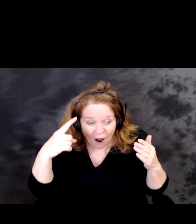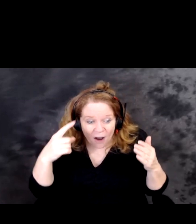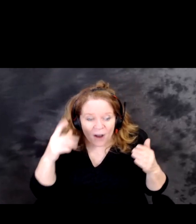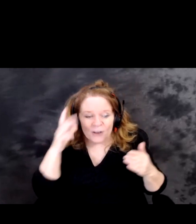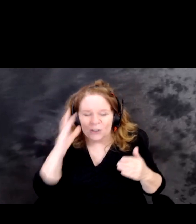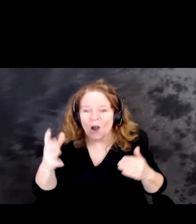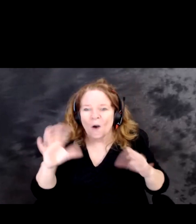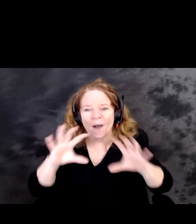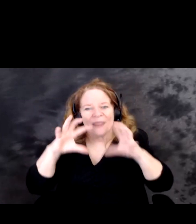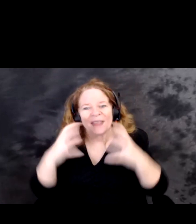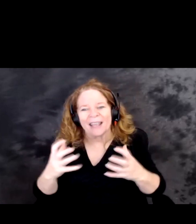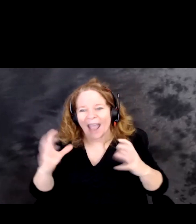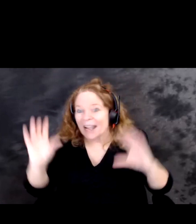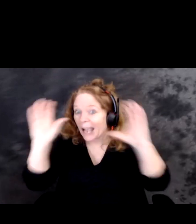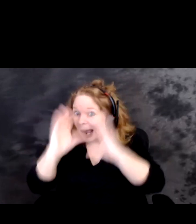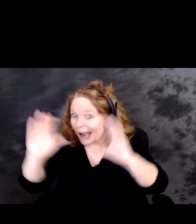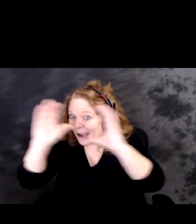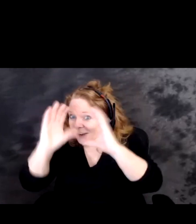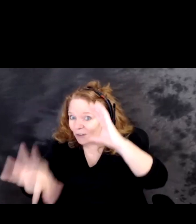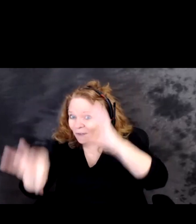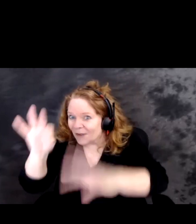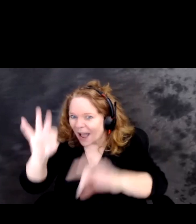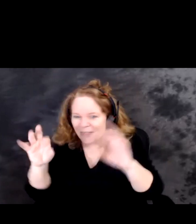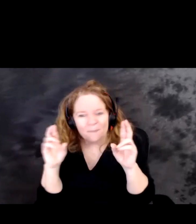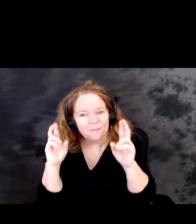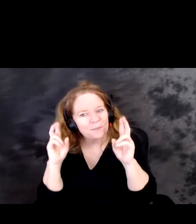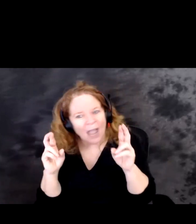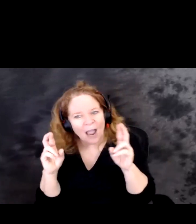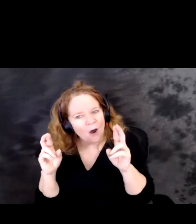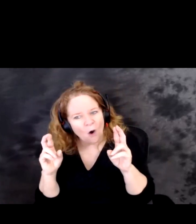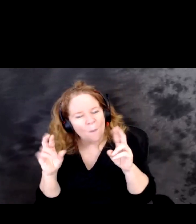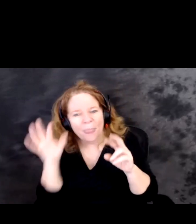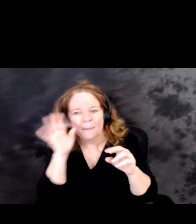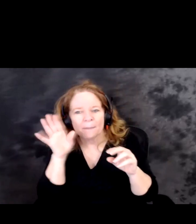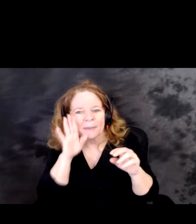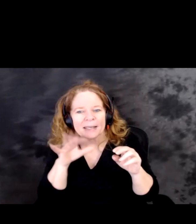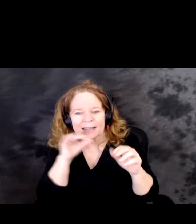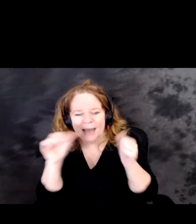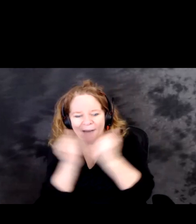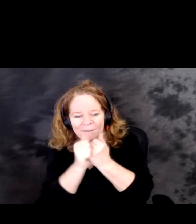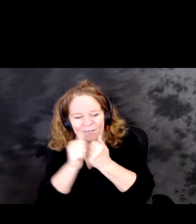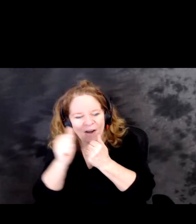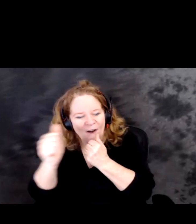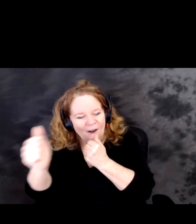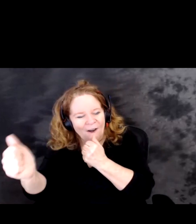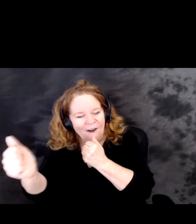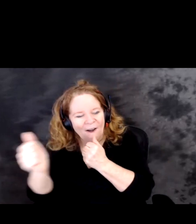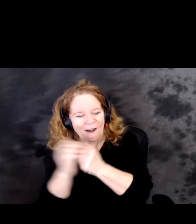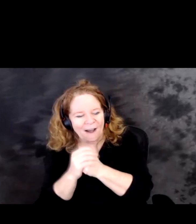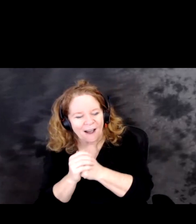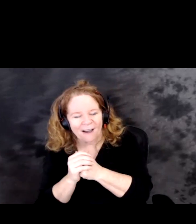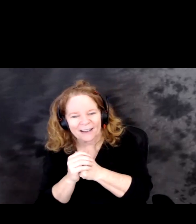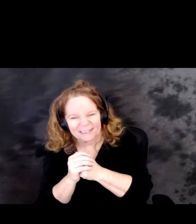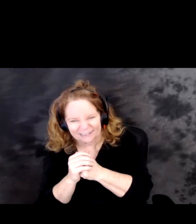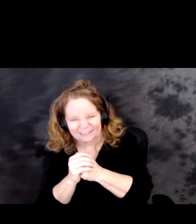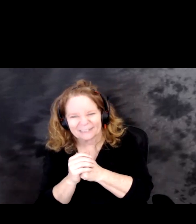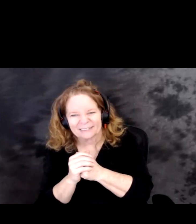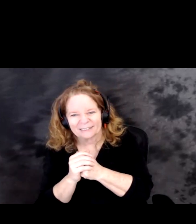los compañeros se fueron a buscarlas. Espero que no hayan ido muy lejos.